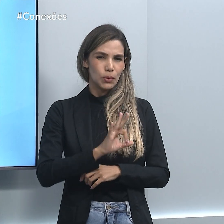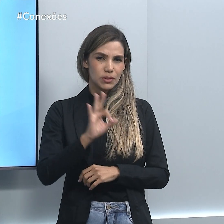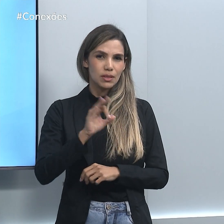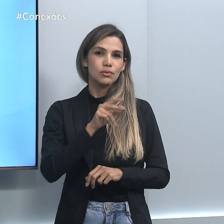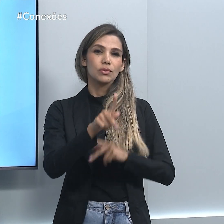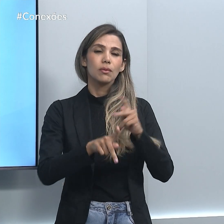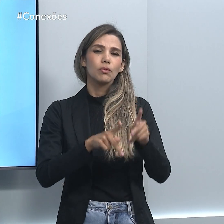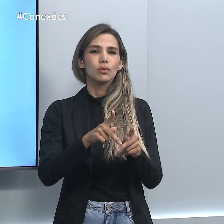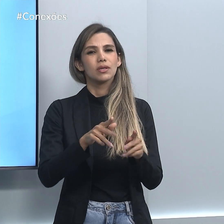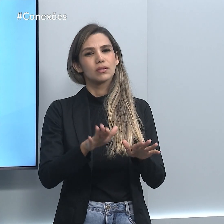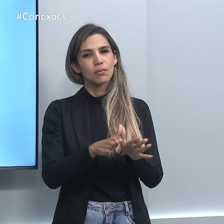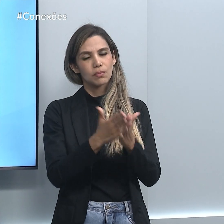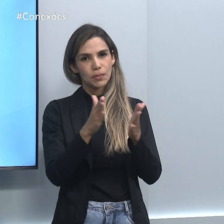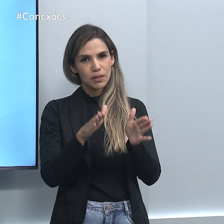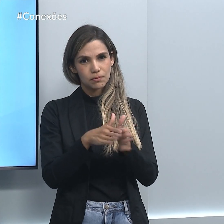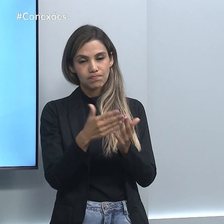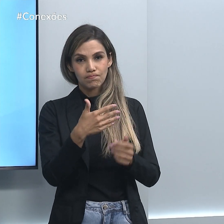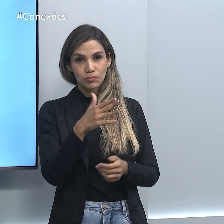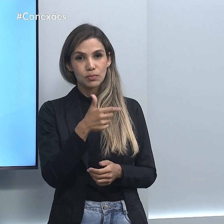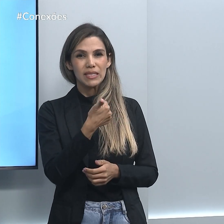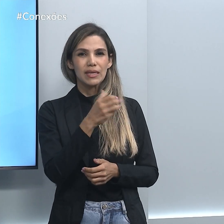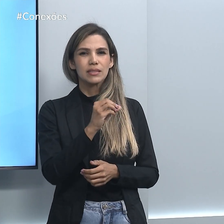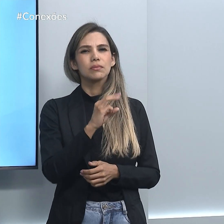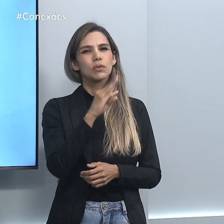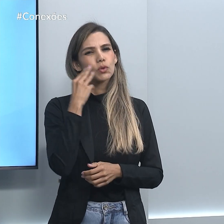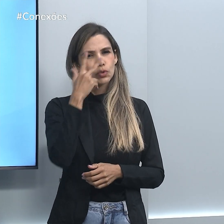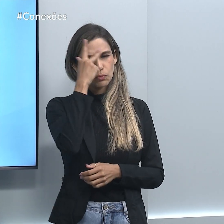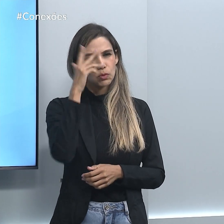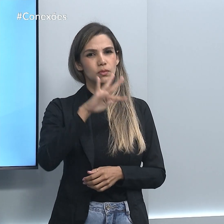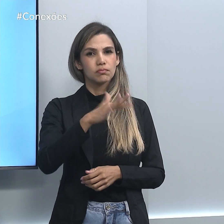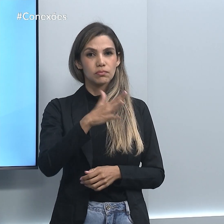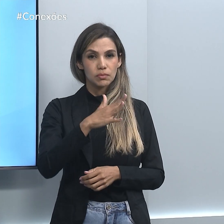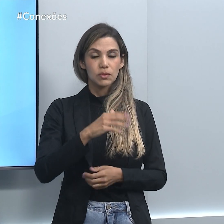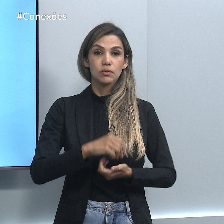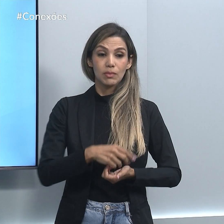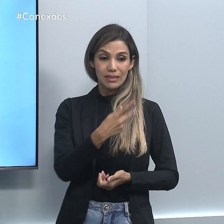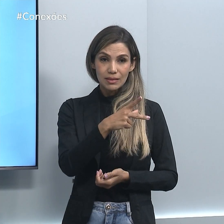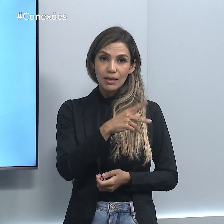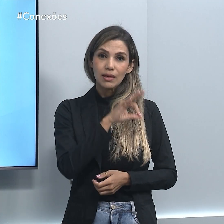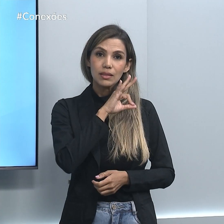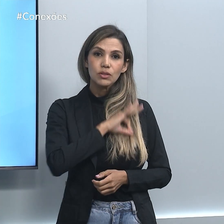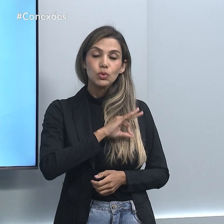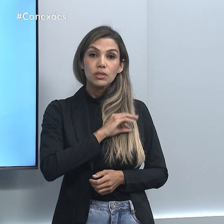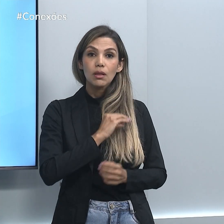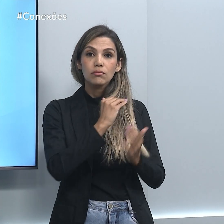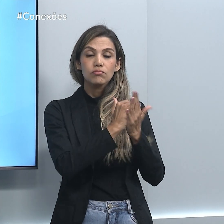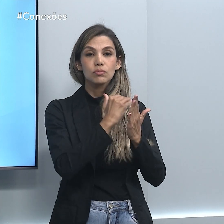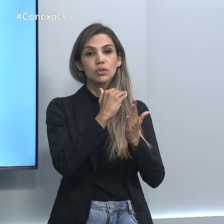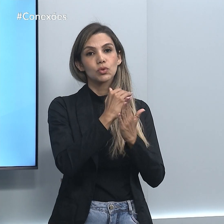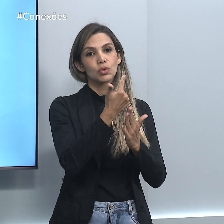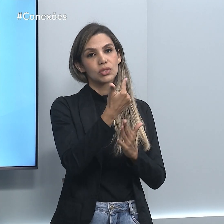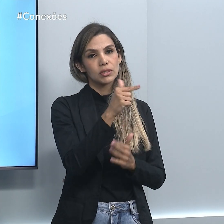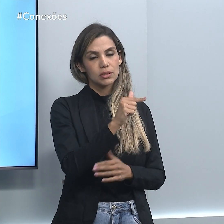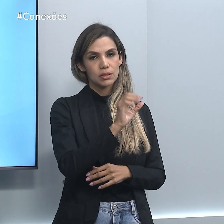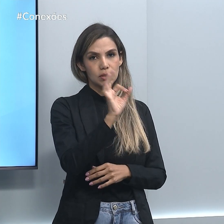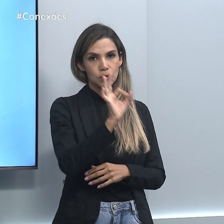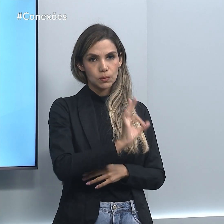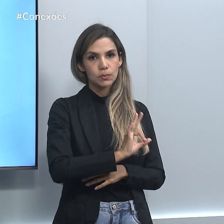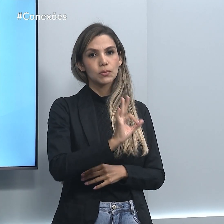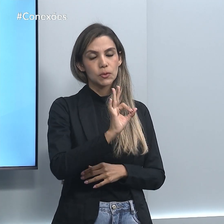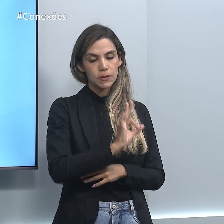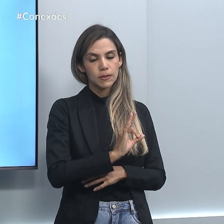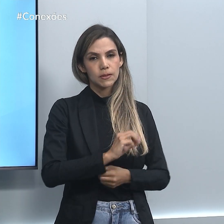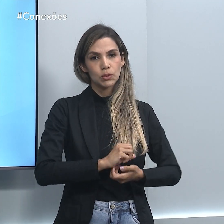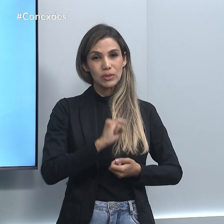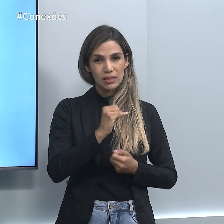população mais pobre, cerca de 10 milhões de pessoas. A renda delas aumentou 17%